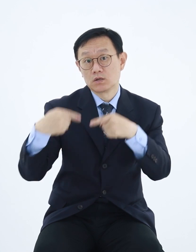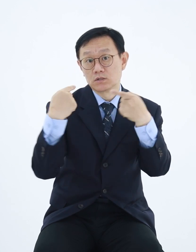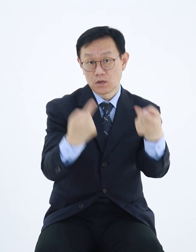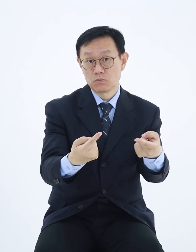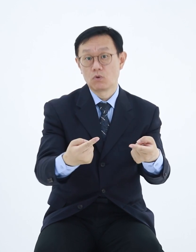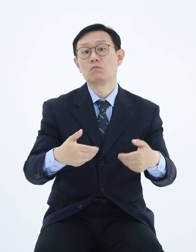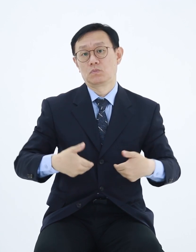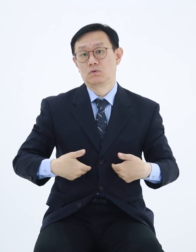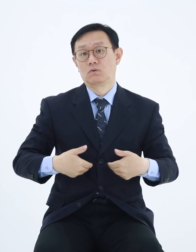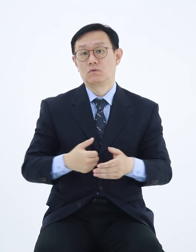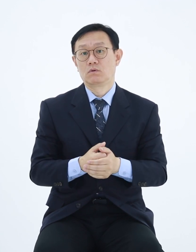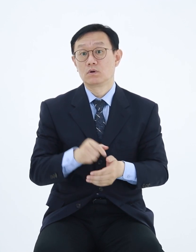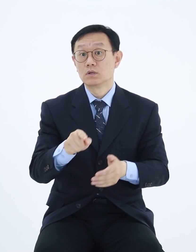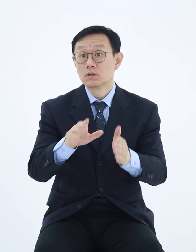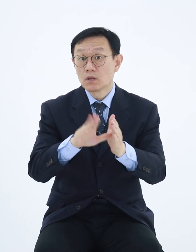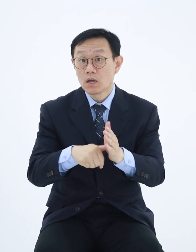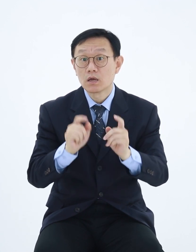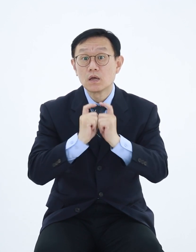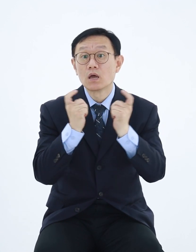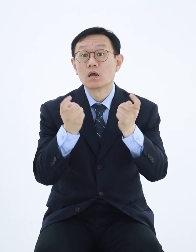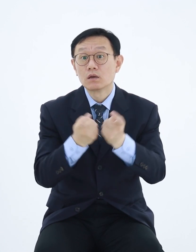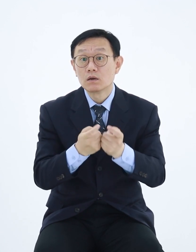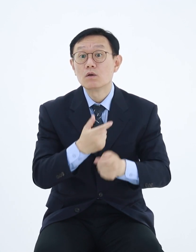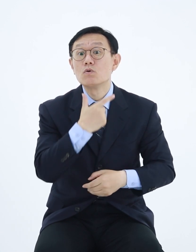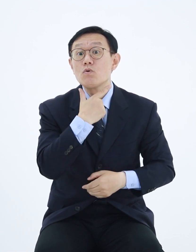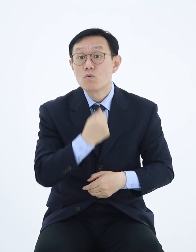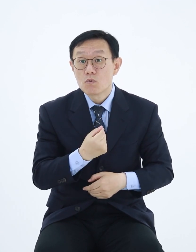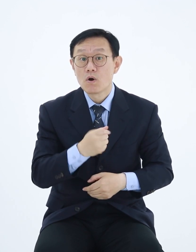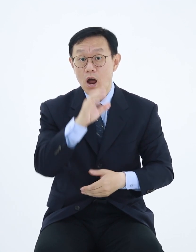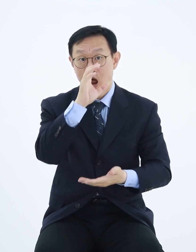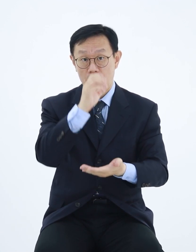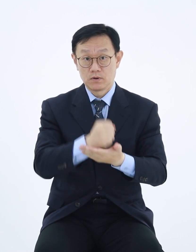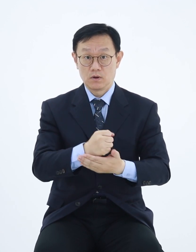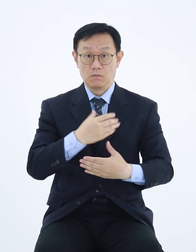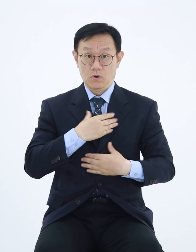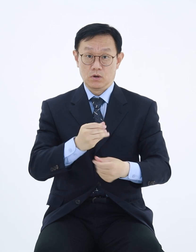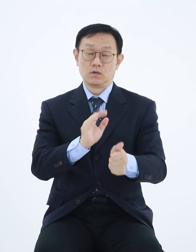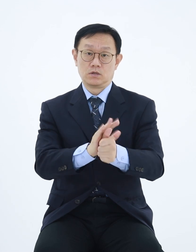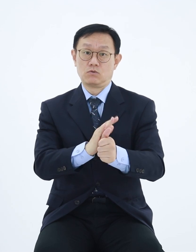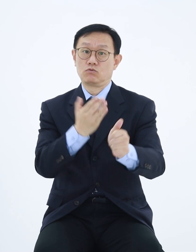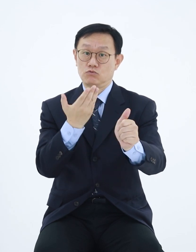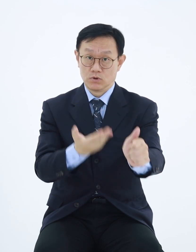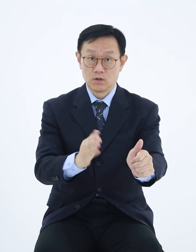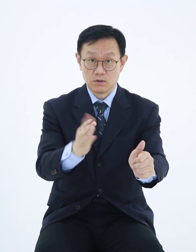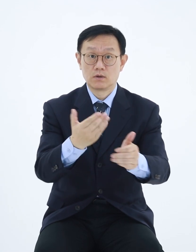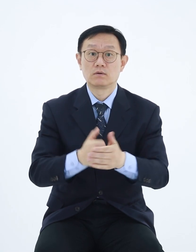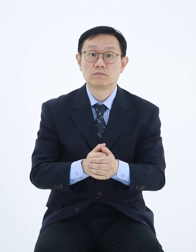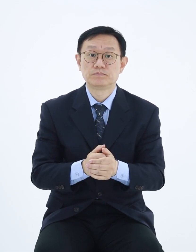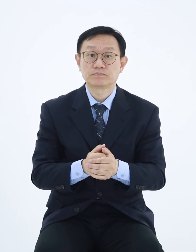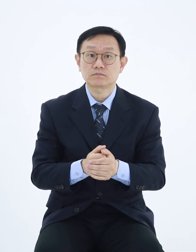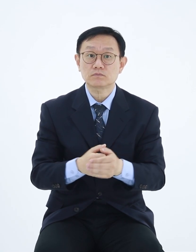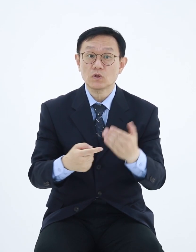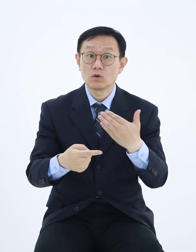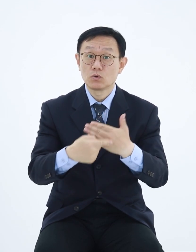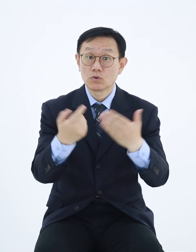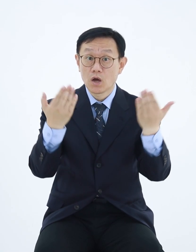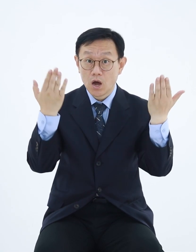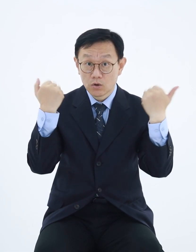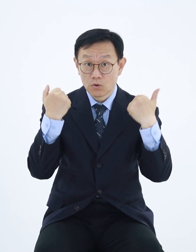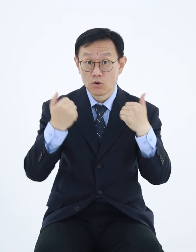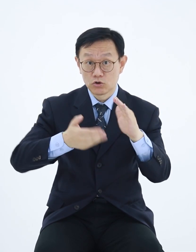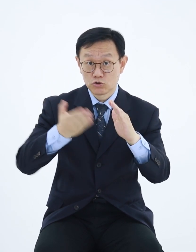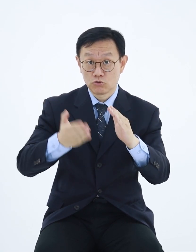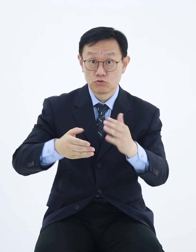합니다. 그리고 이때 개인의 요구에 의한 합리적인 편의 또한 제공되어야 합니다. 초등학교